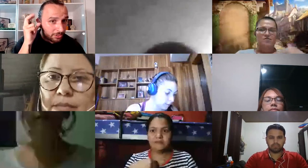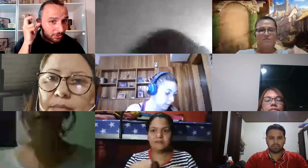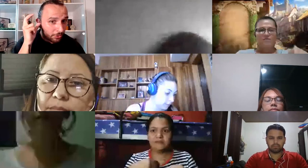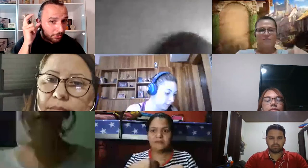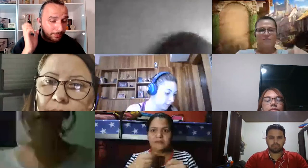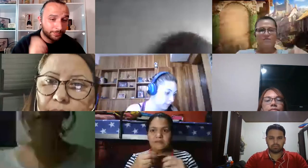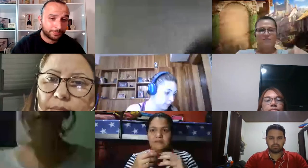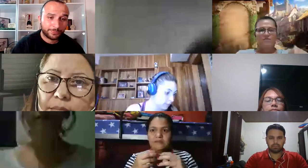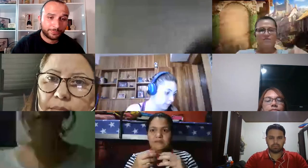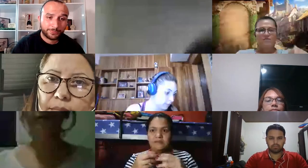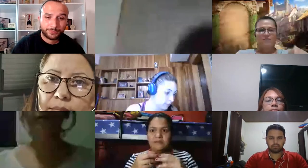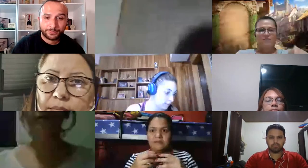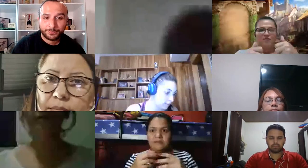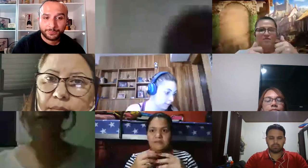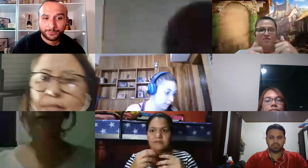voz.